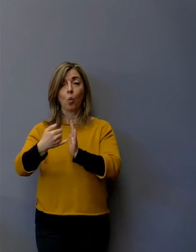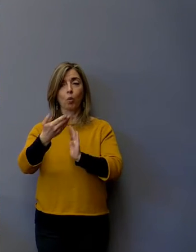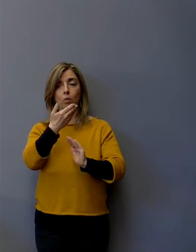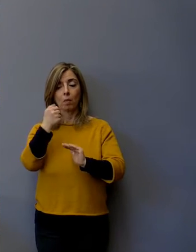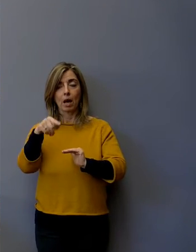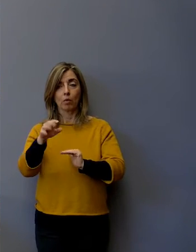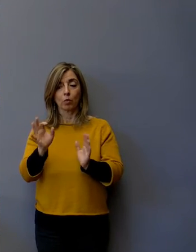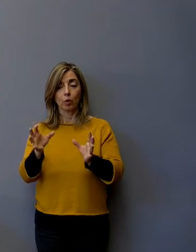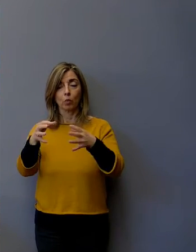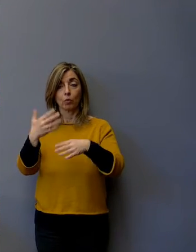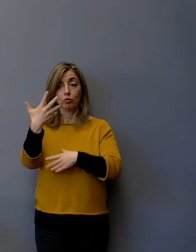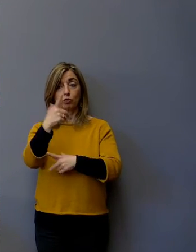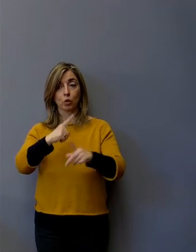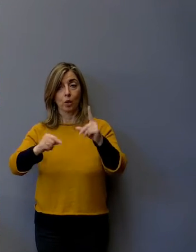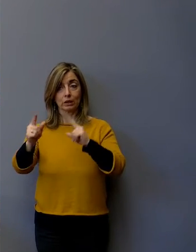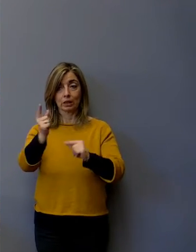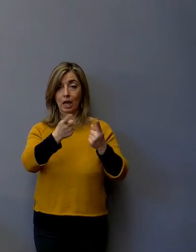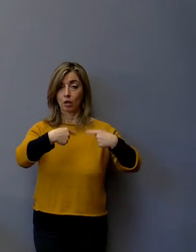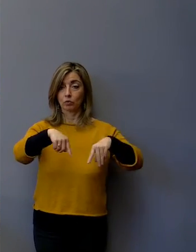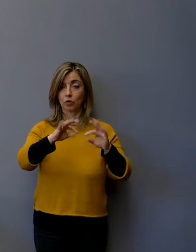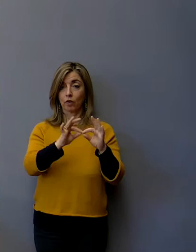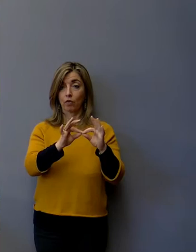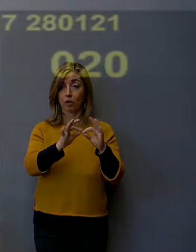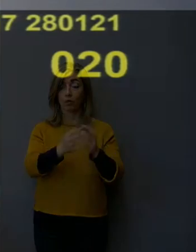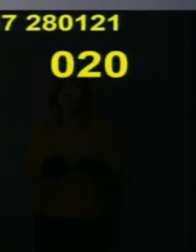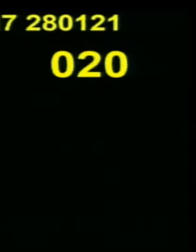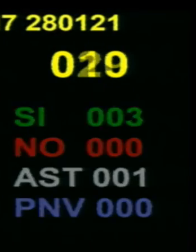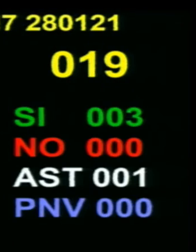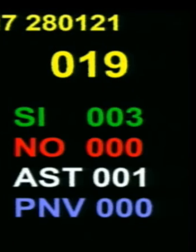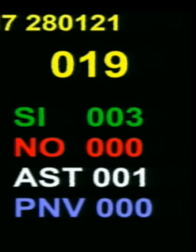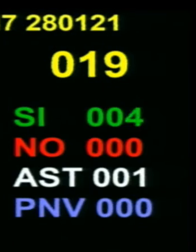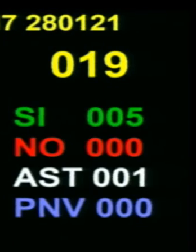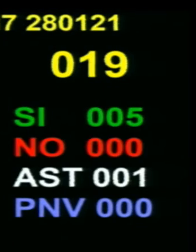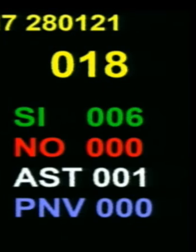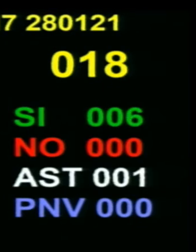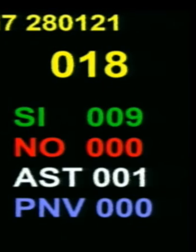favorevole della giunta si vota